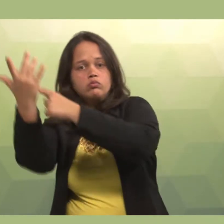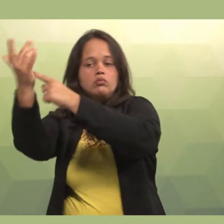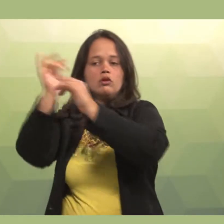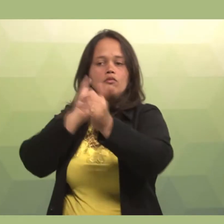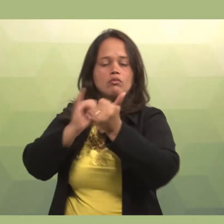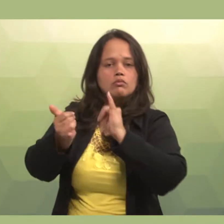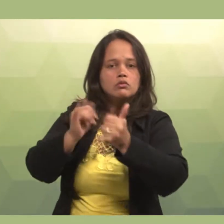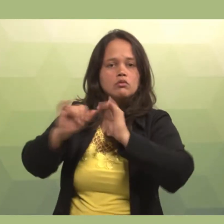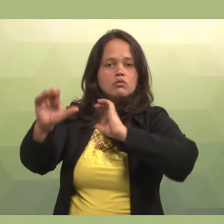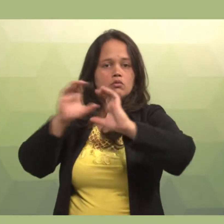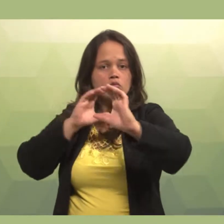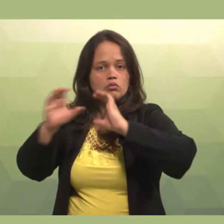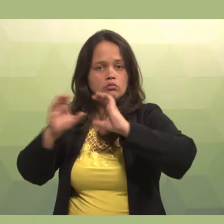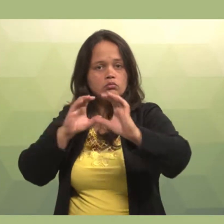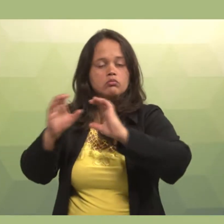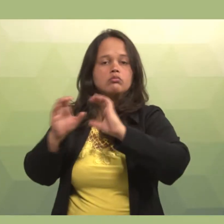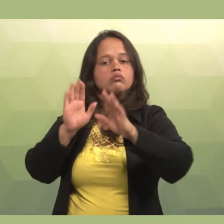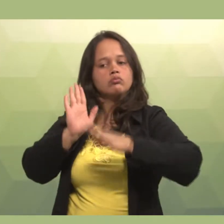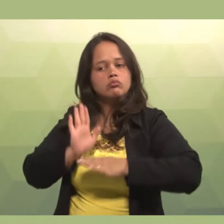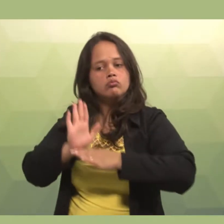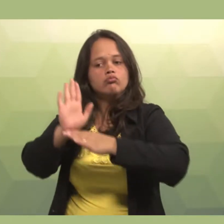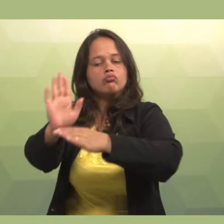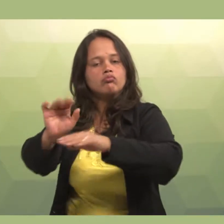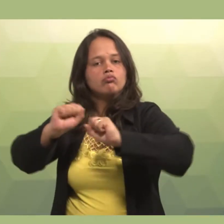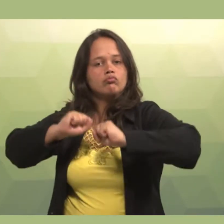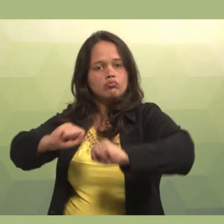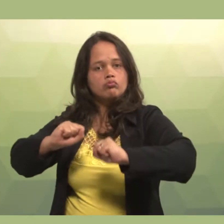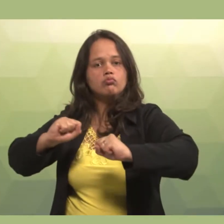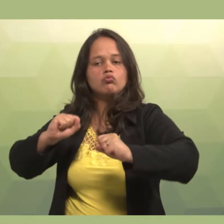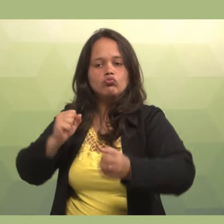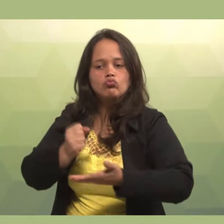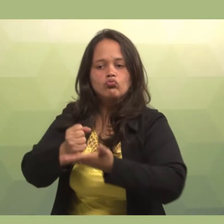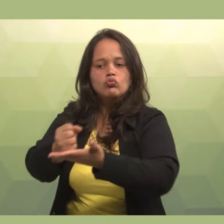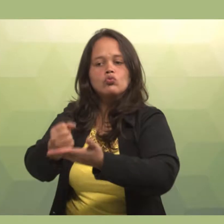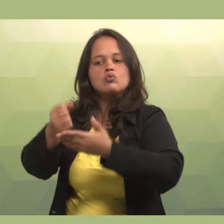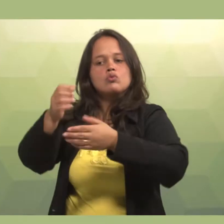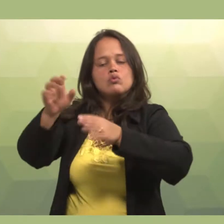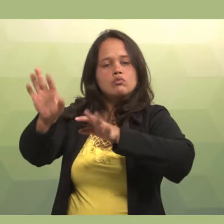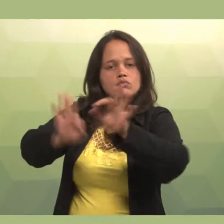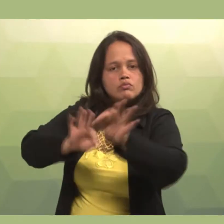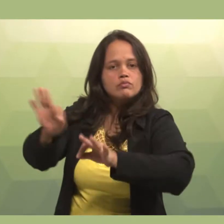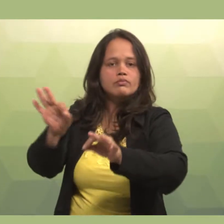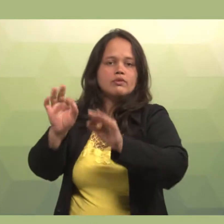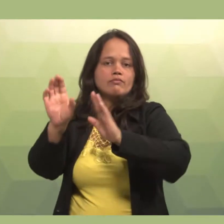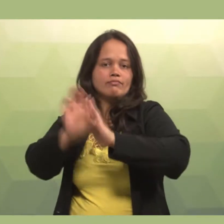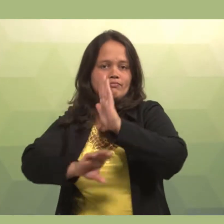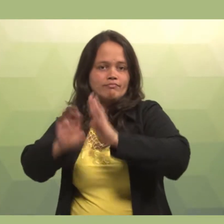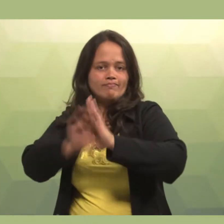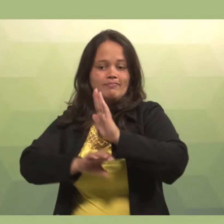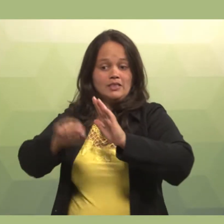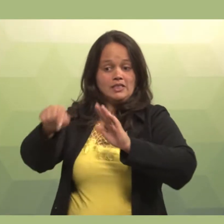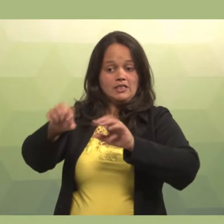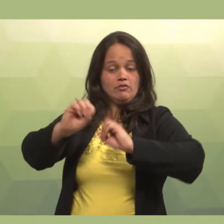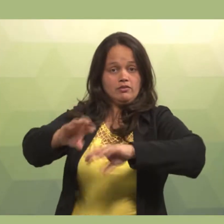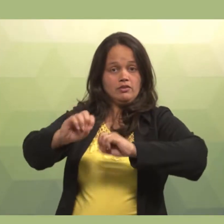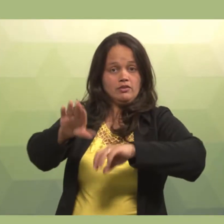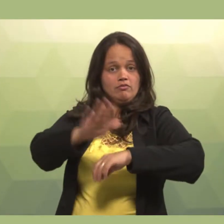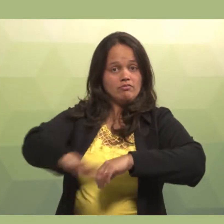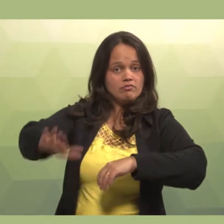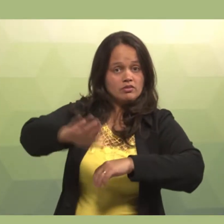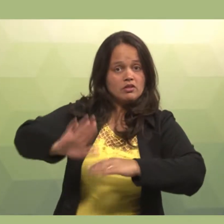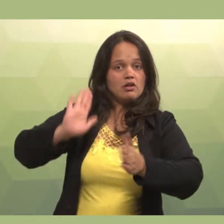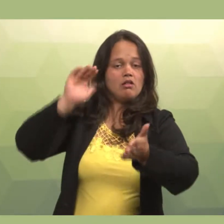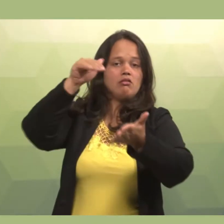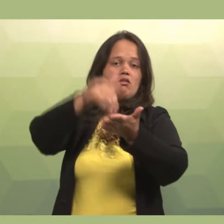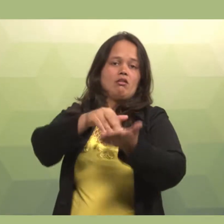comunicação perpassem transversalmente a proposta curricular, desde a educação infantil até o ensino médio,